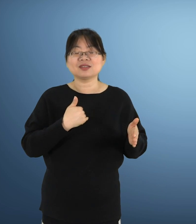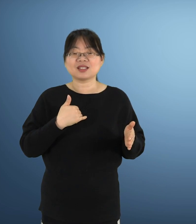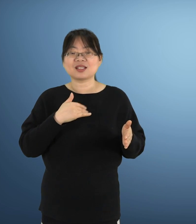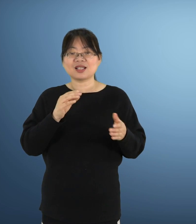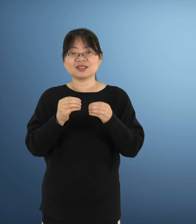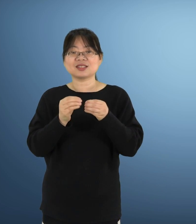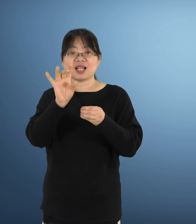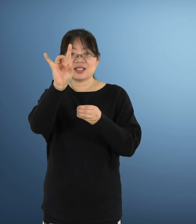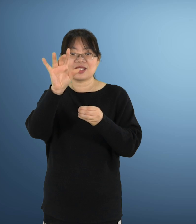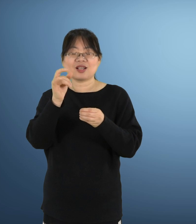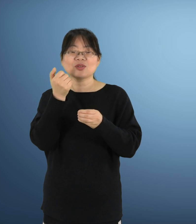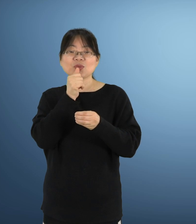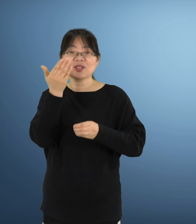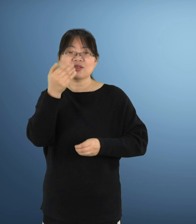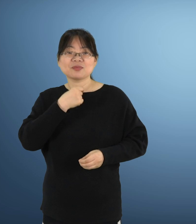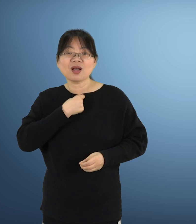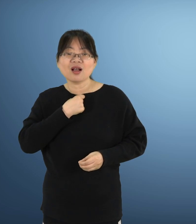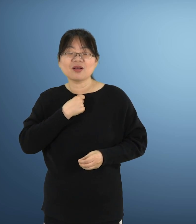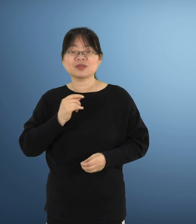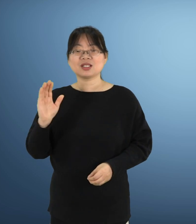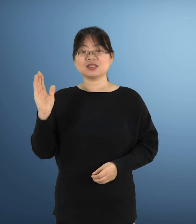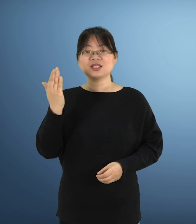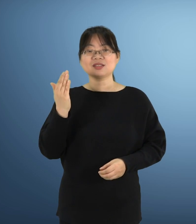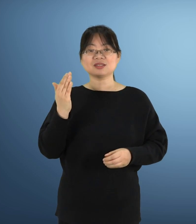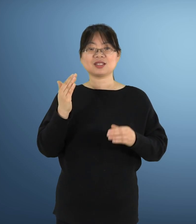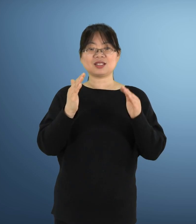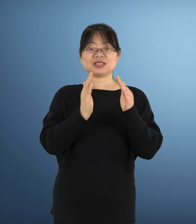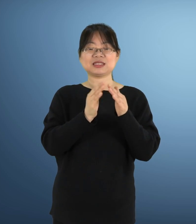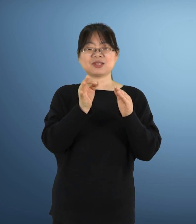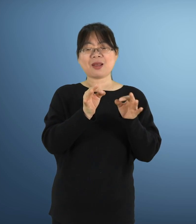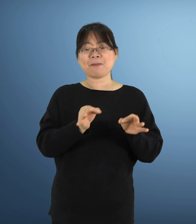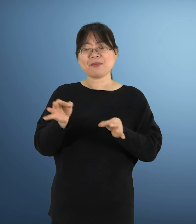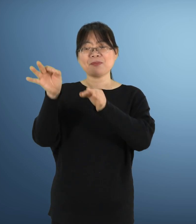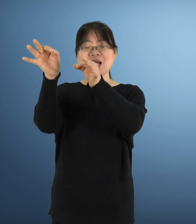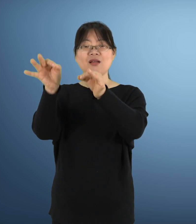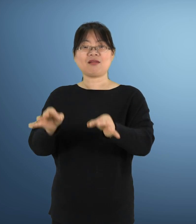최근 서울 집값이 가파르게 상승했습니다.